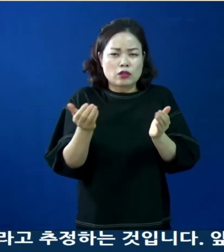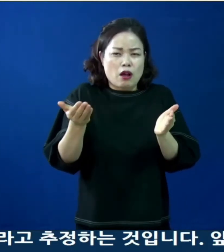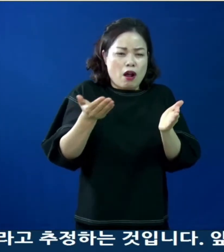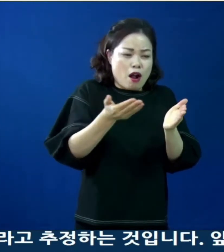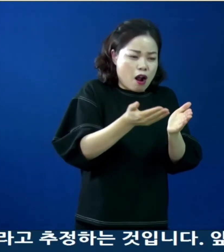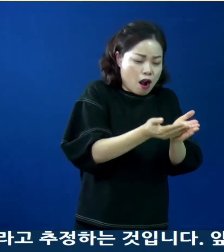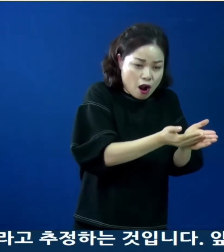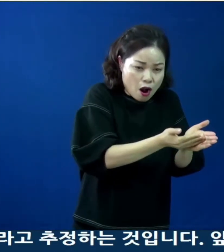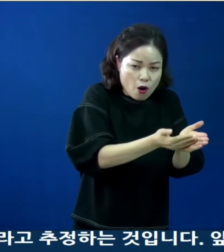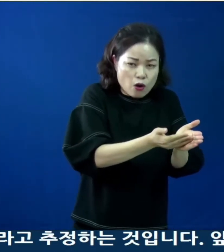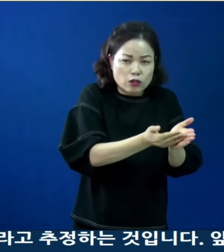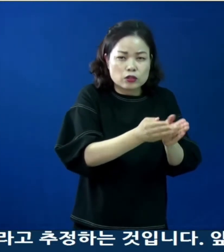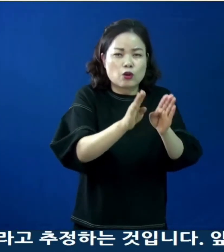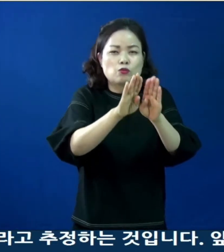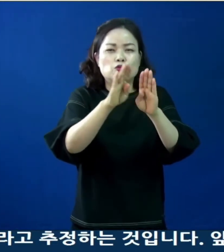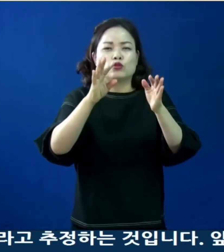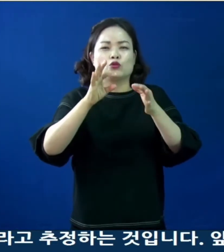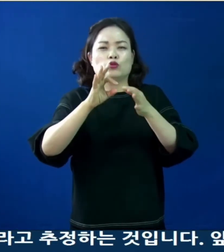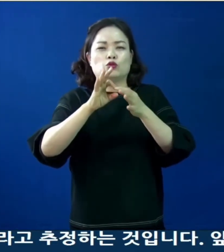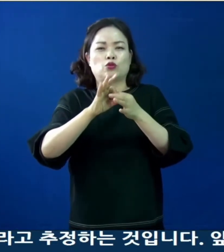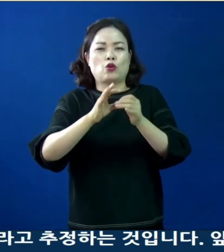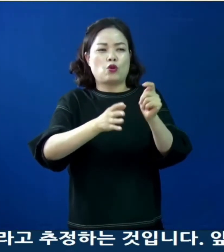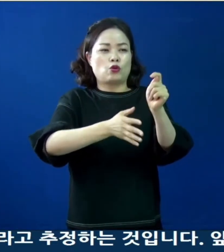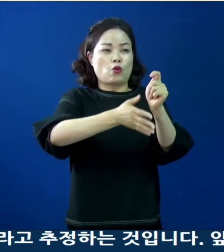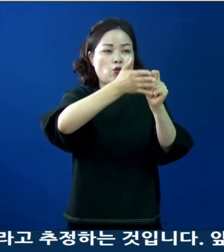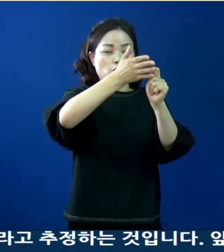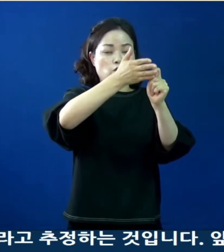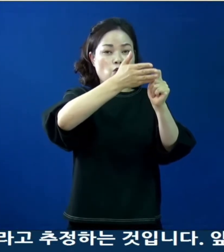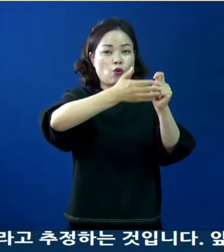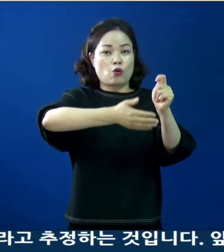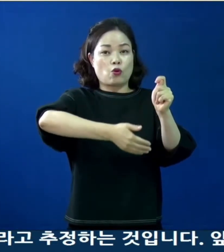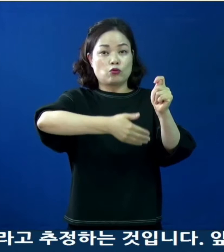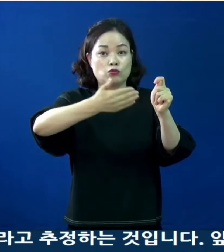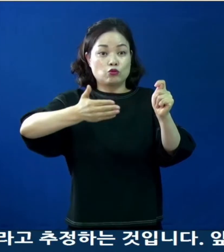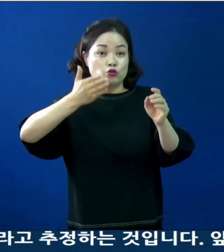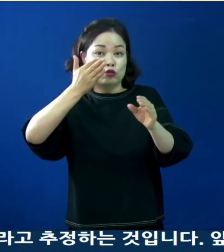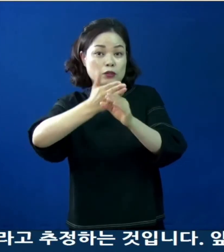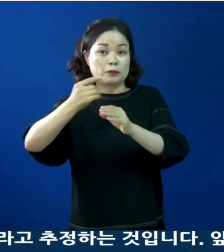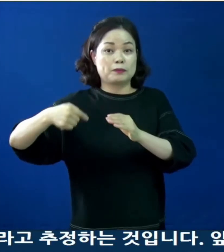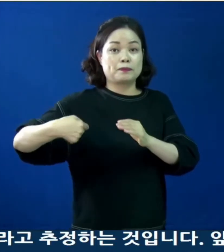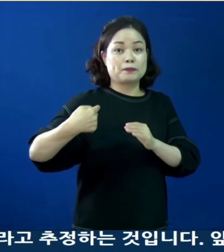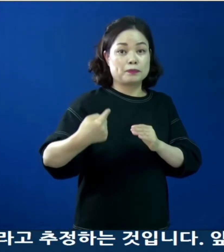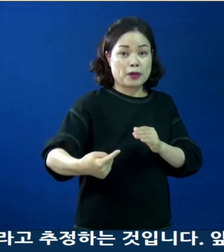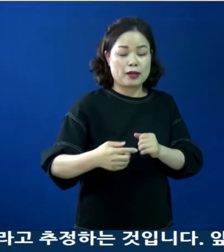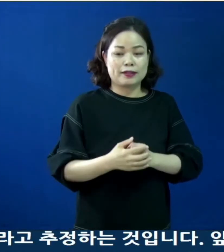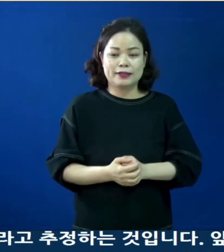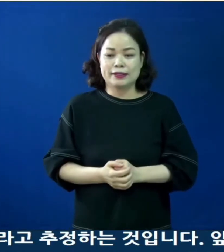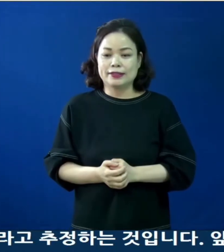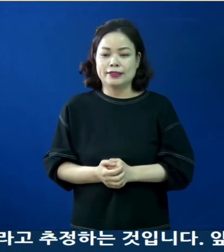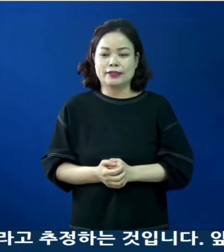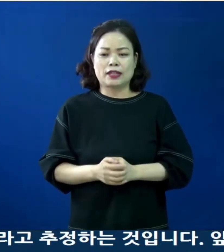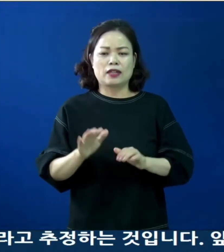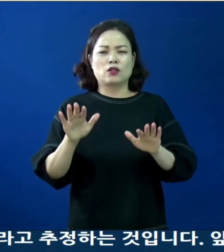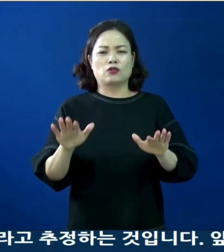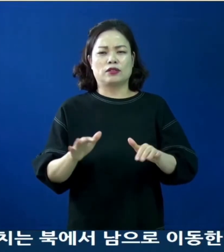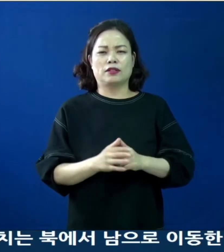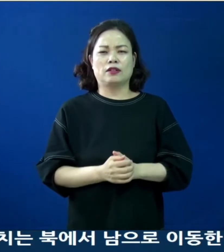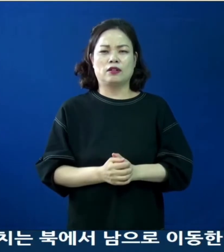도착해갖고 쭉 오면 저 문을 통해서 고린도 중심부로 들어가게 돼 있는 구조입니다. 다음, 이게